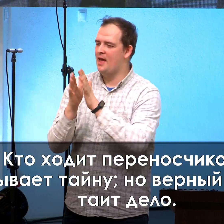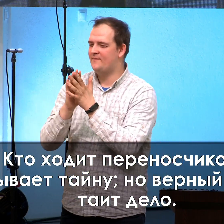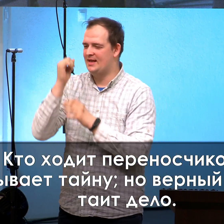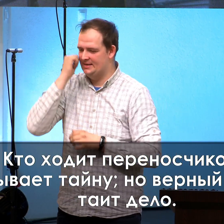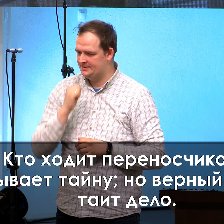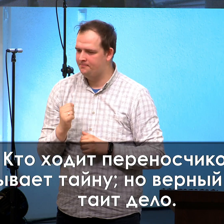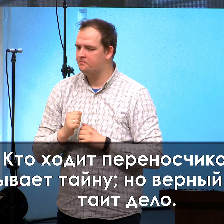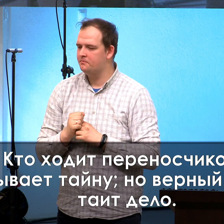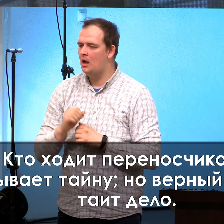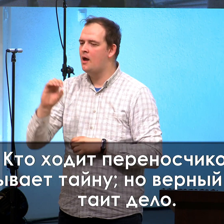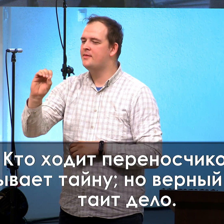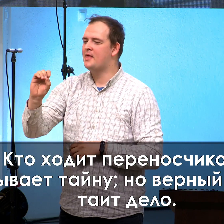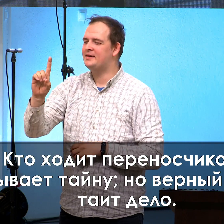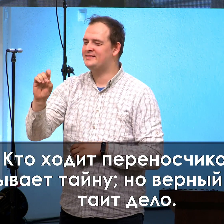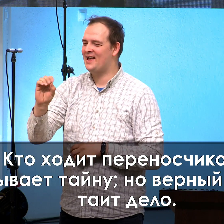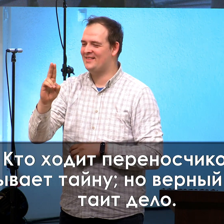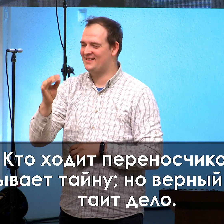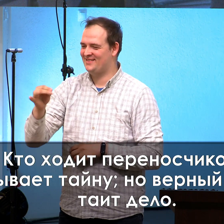Помните историю Старого Завета?